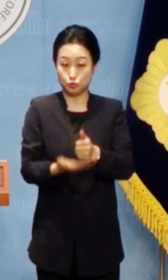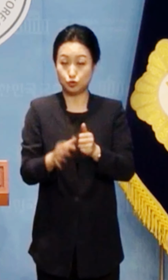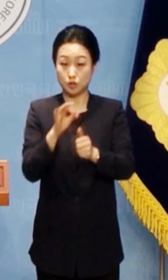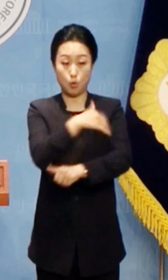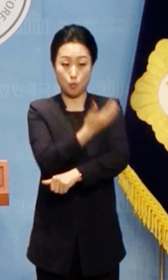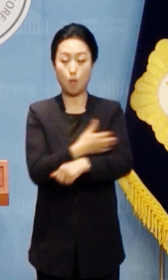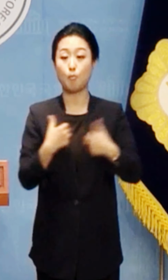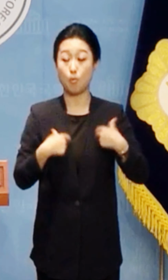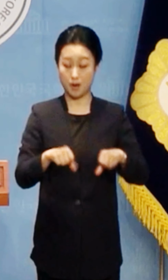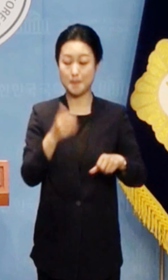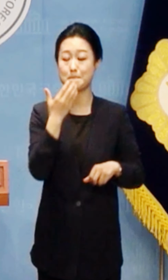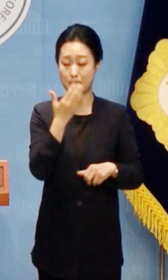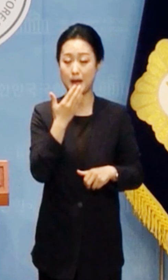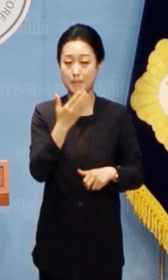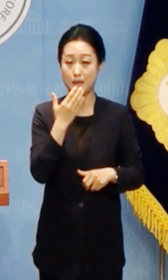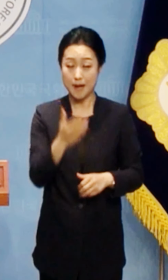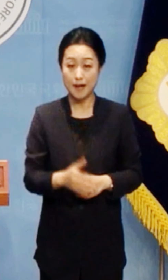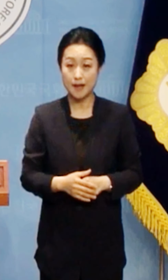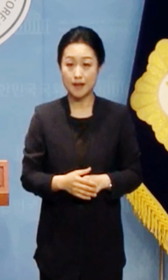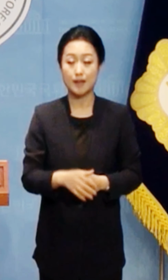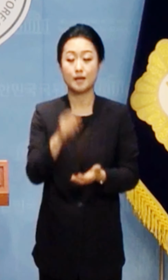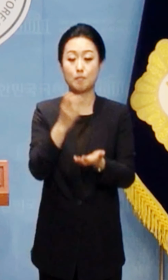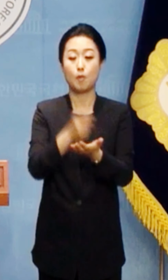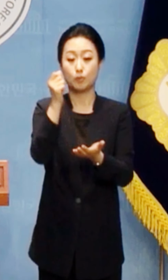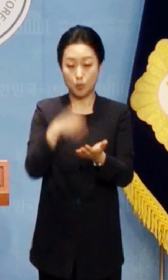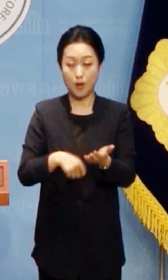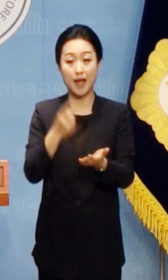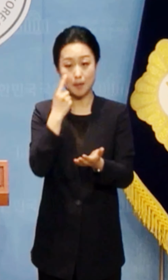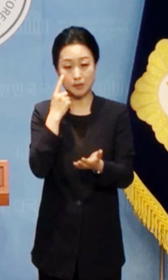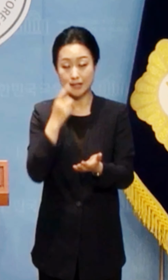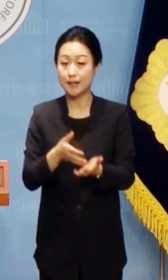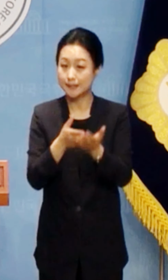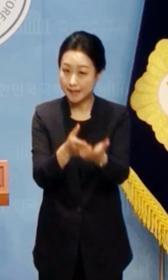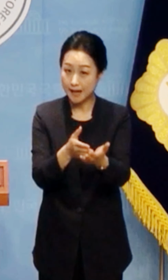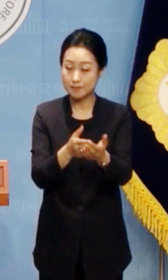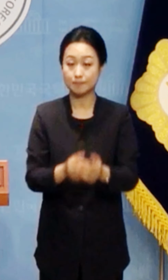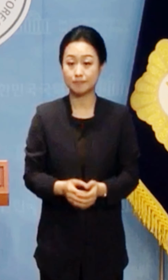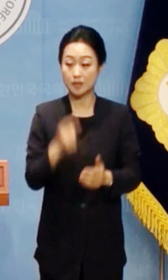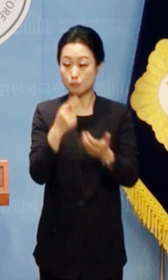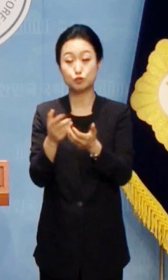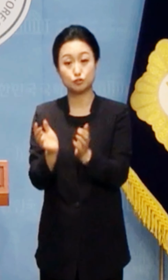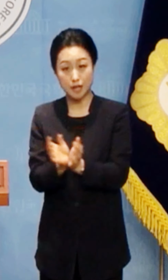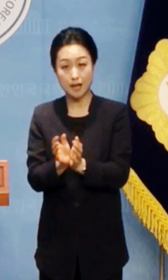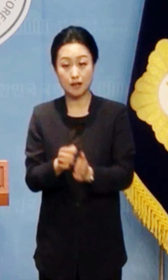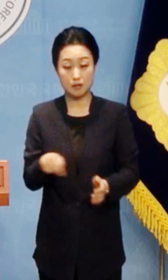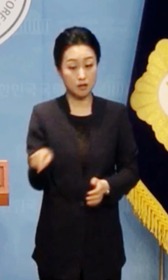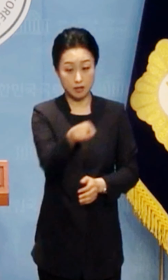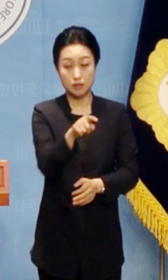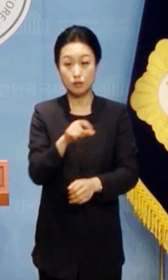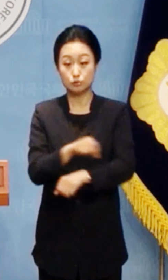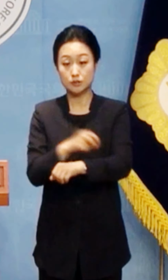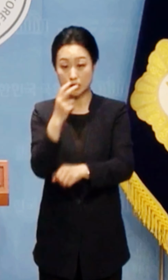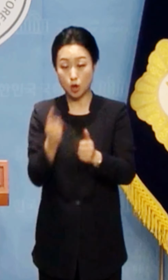있으니 어떻게든 관련 특검법을 통과시키자고 했고 더불어민주당도 제 3자 추천 특권